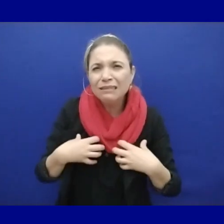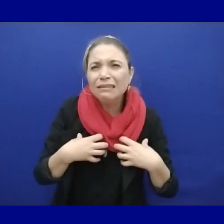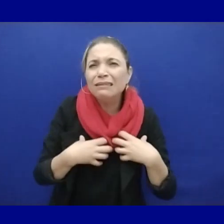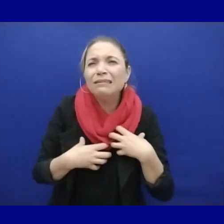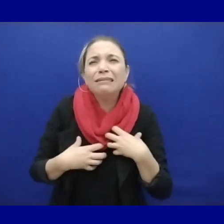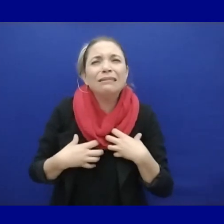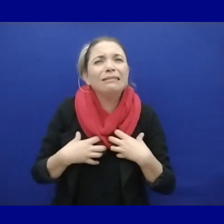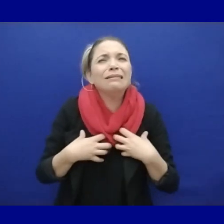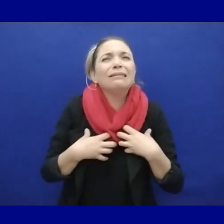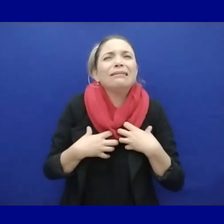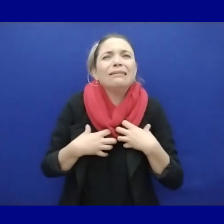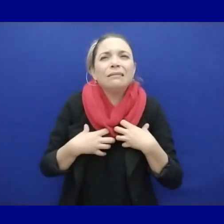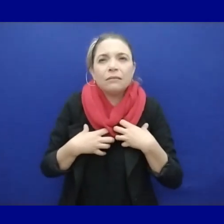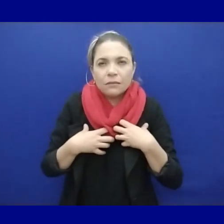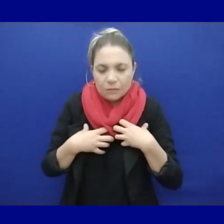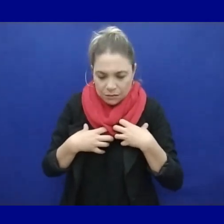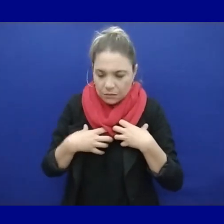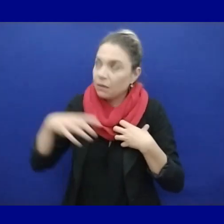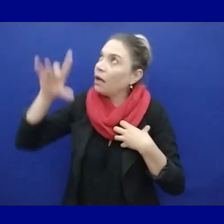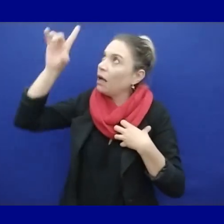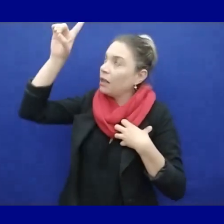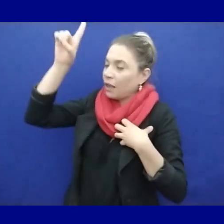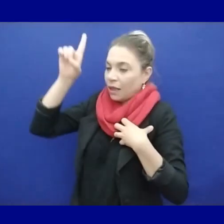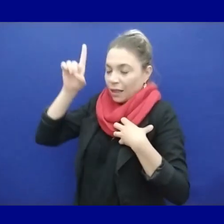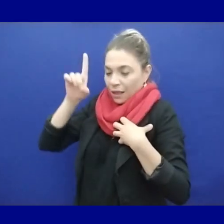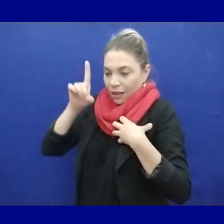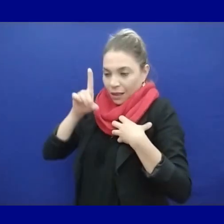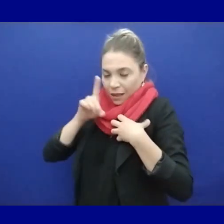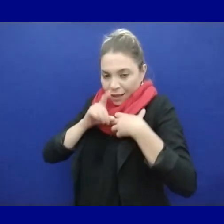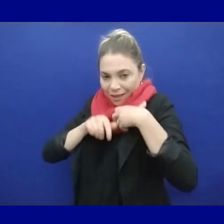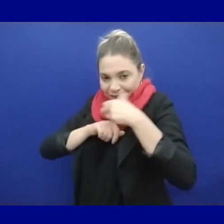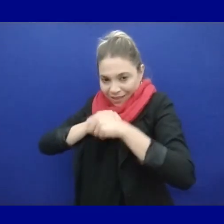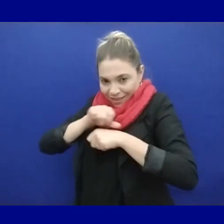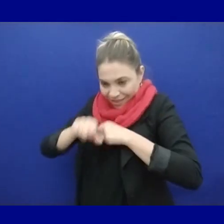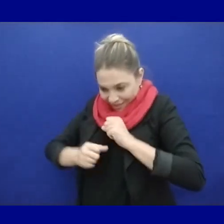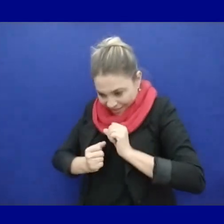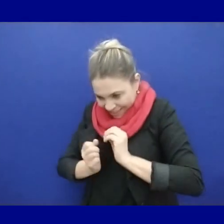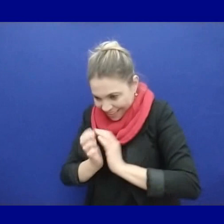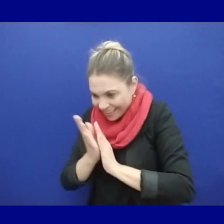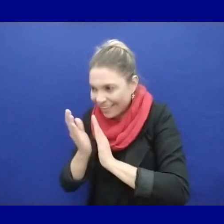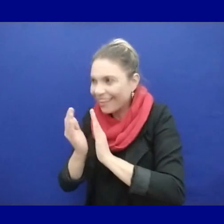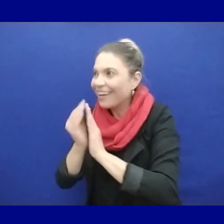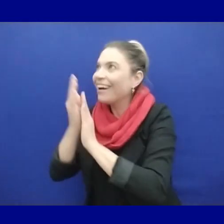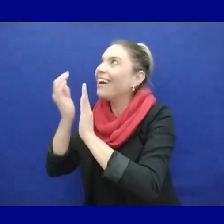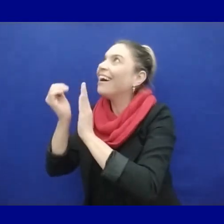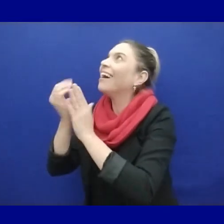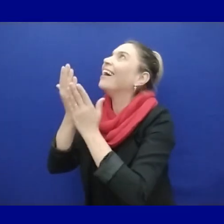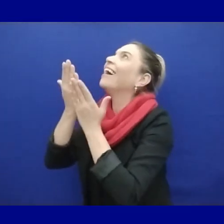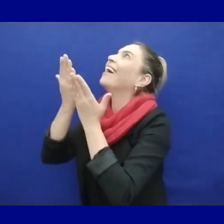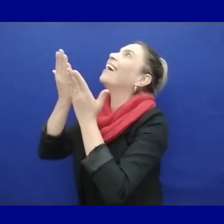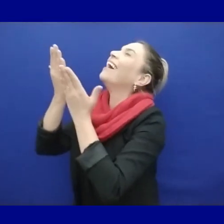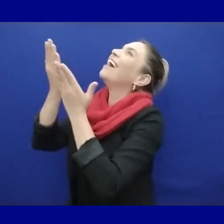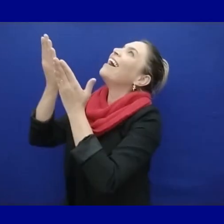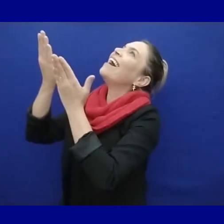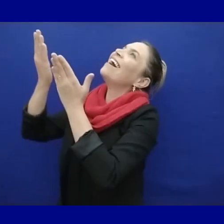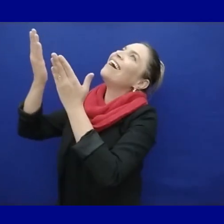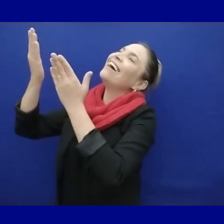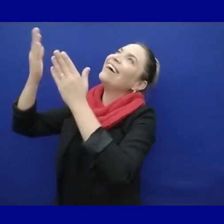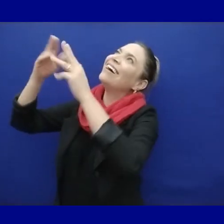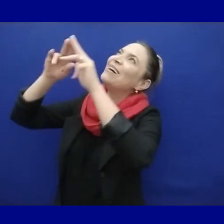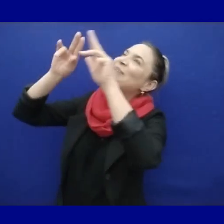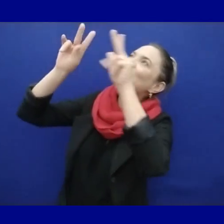amargura transforma em louvor. Raios de luz